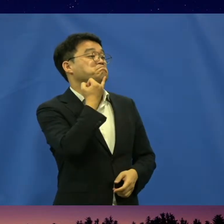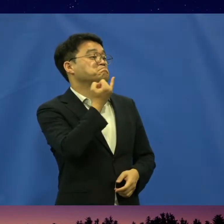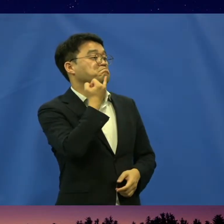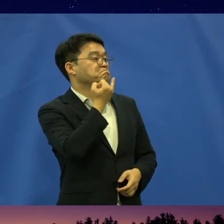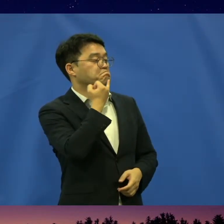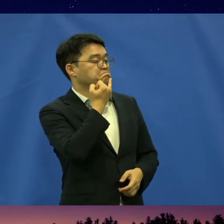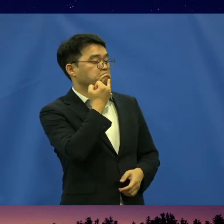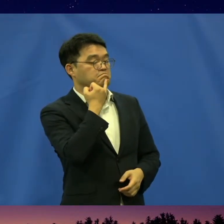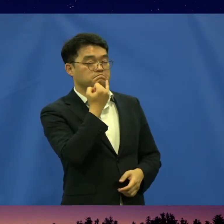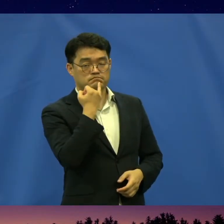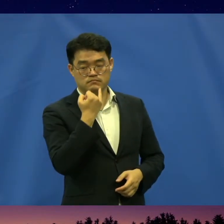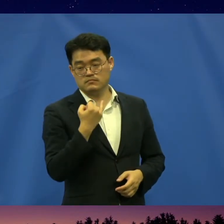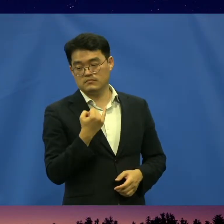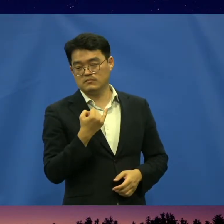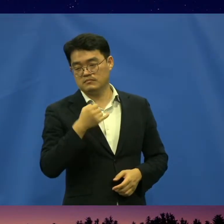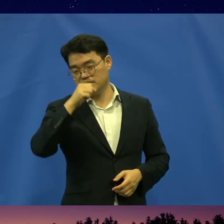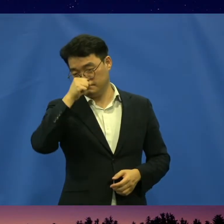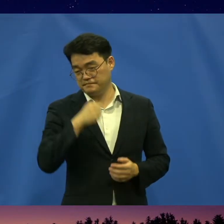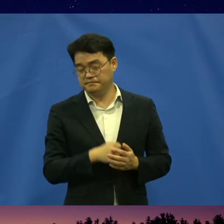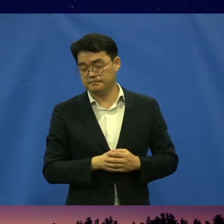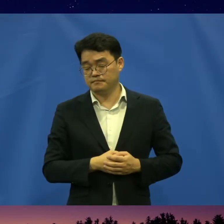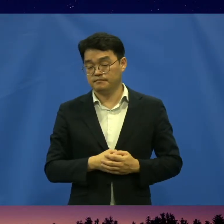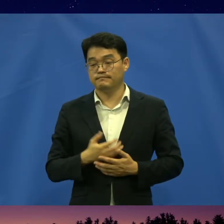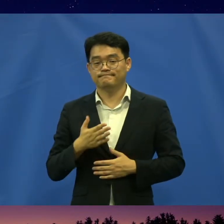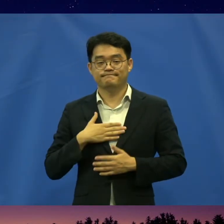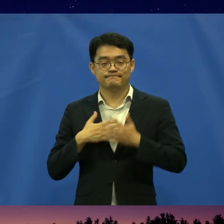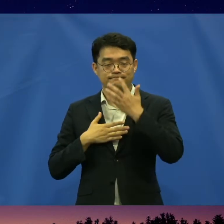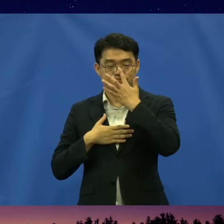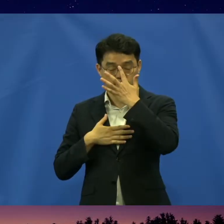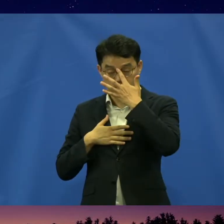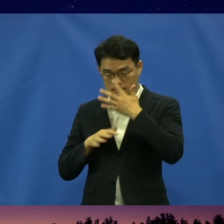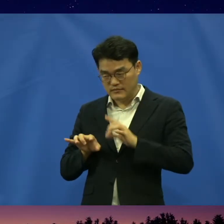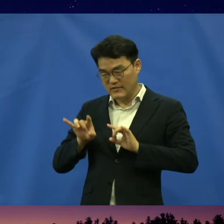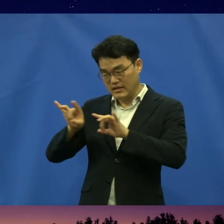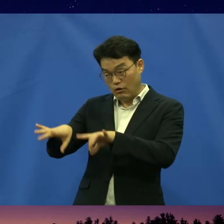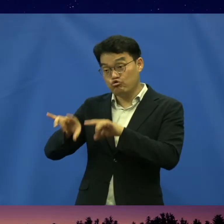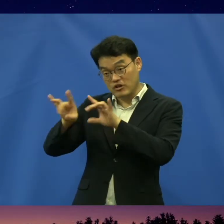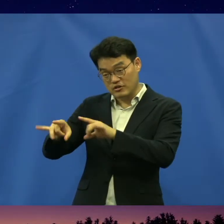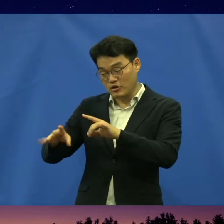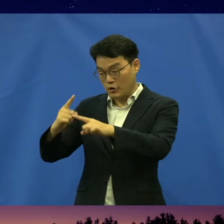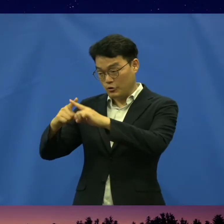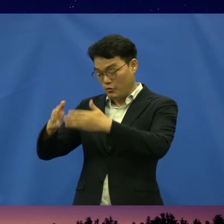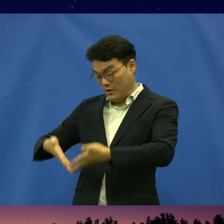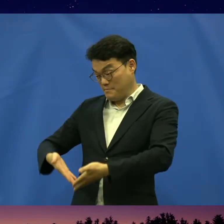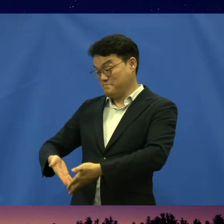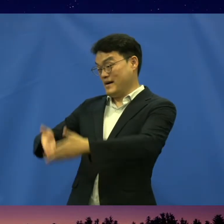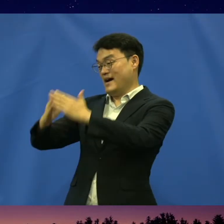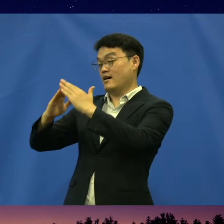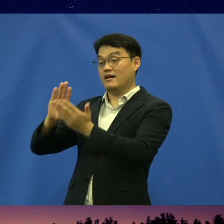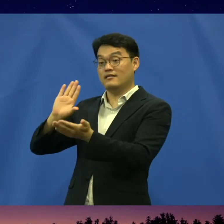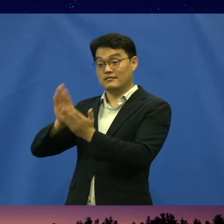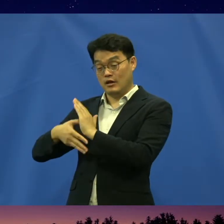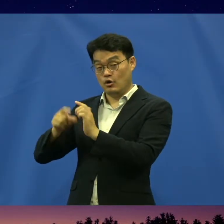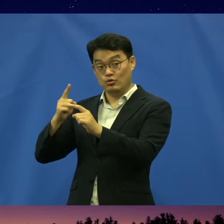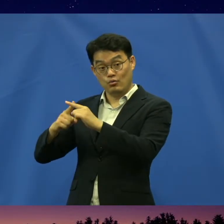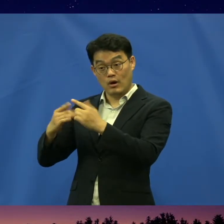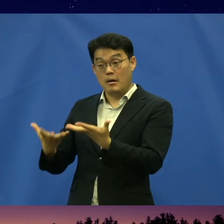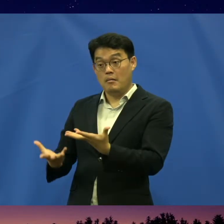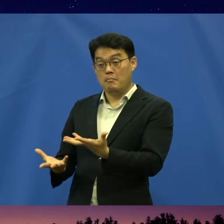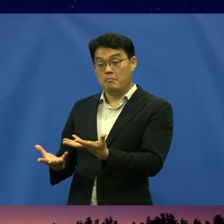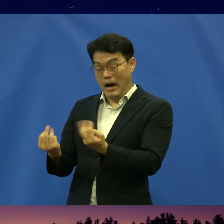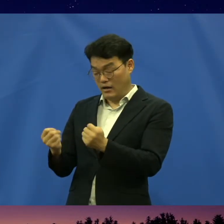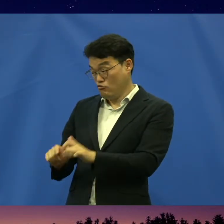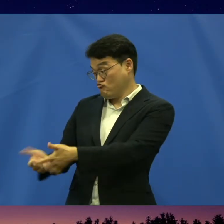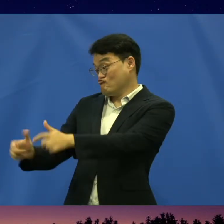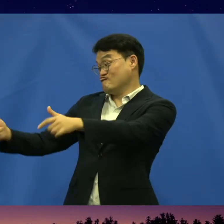제가 이민 목회할 때 막 교회가 빠르게 성장하니까 시기 질투가 많더라고요. 시기 질투를 하는 분들이 많아. 그러니까 막